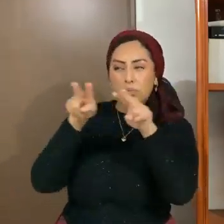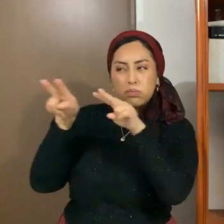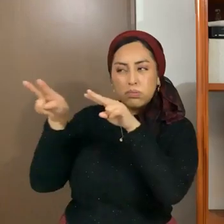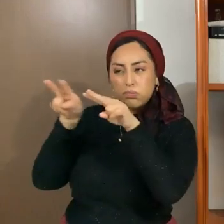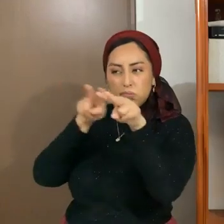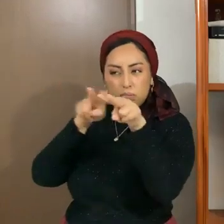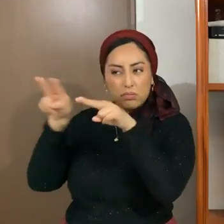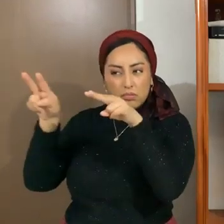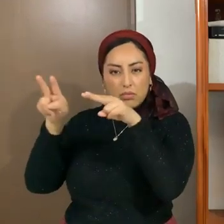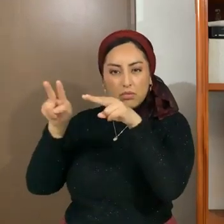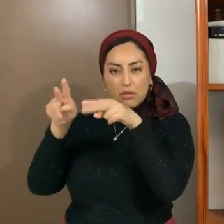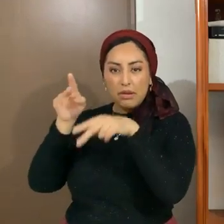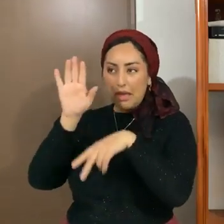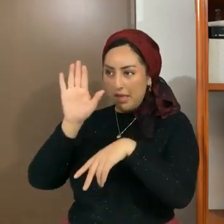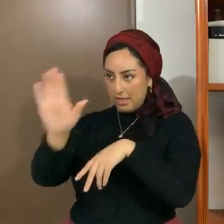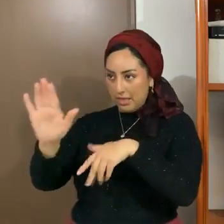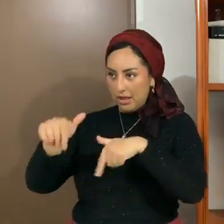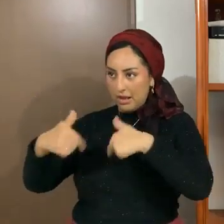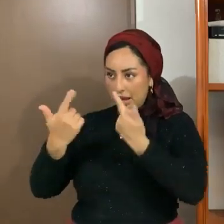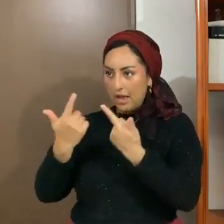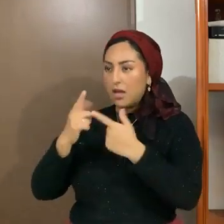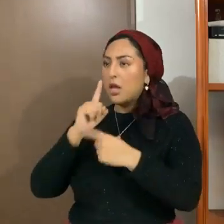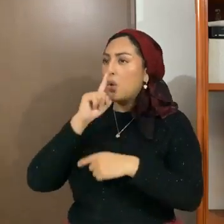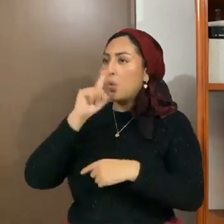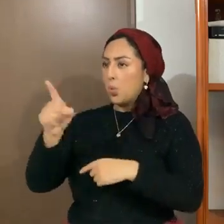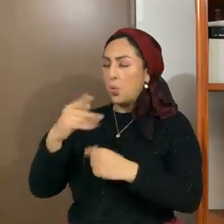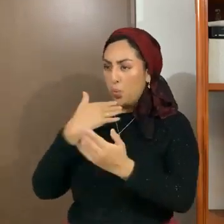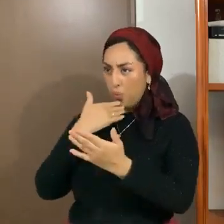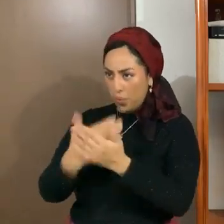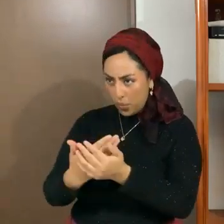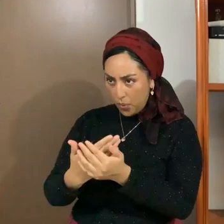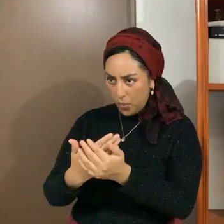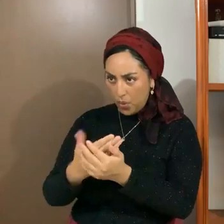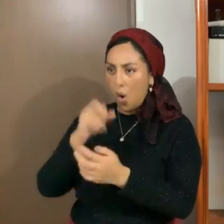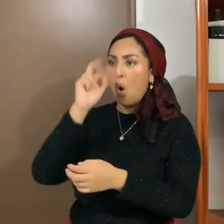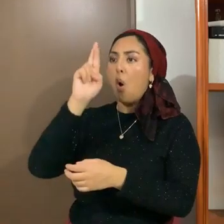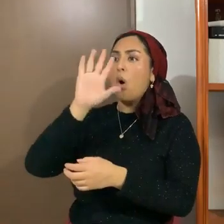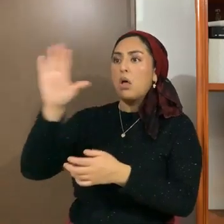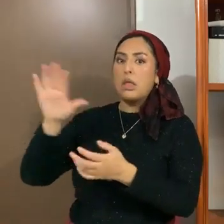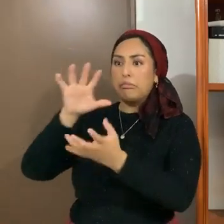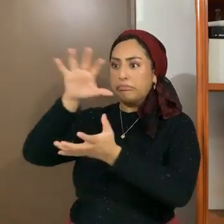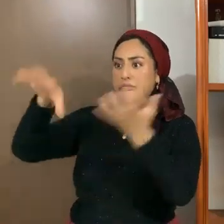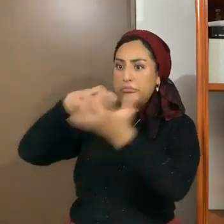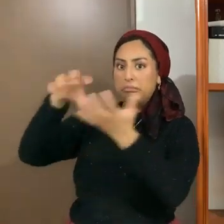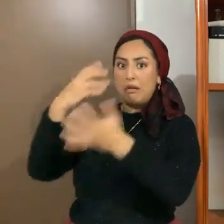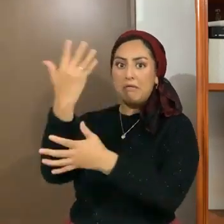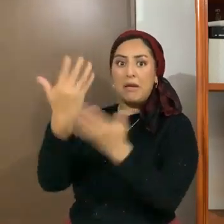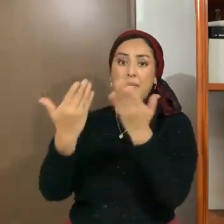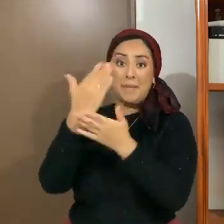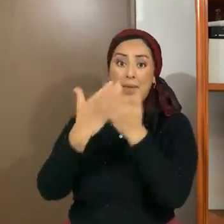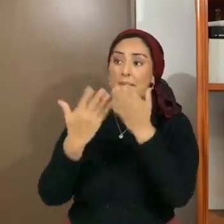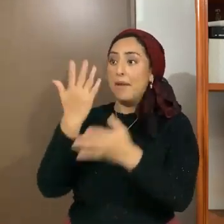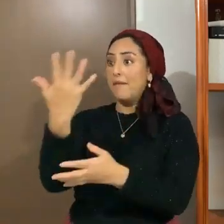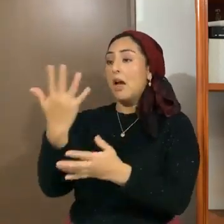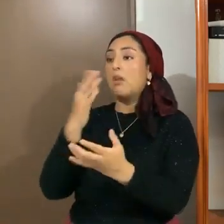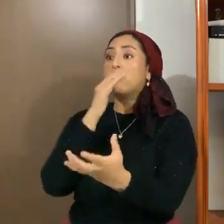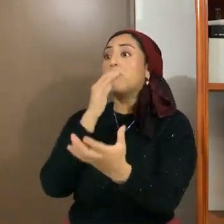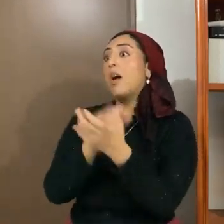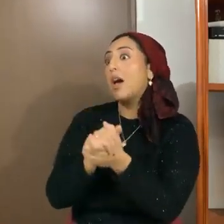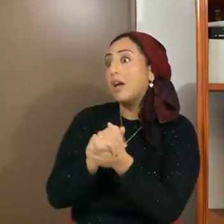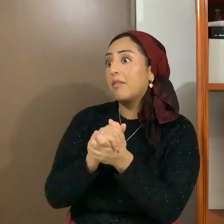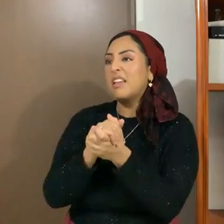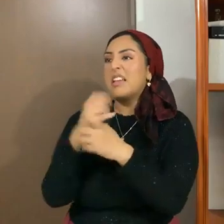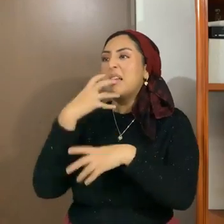orar por sanidad, pero su vida está hecha un caos. ¿Sí? Tienen 5 esposas, no mantienen a sus